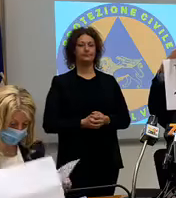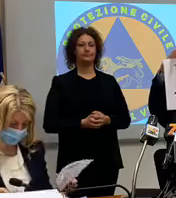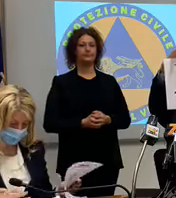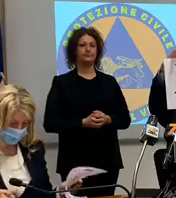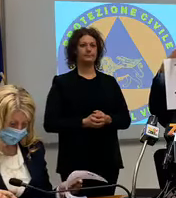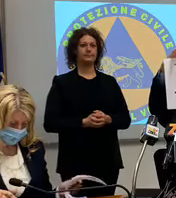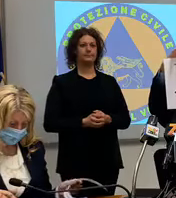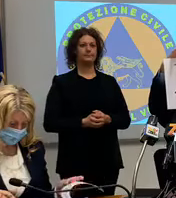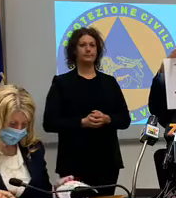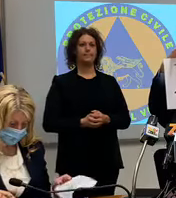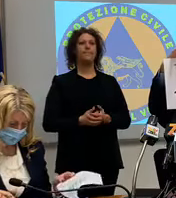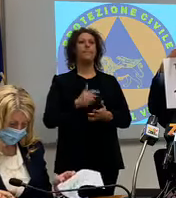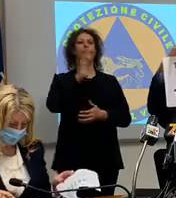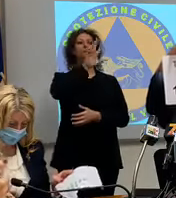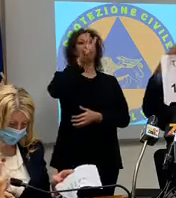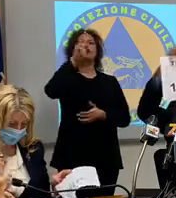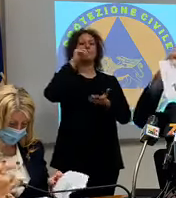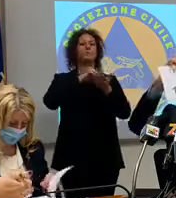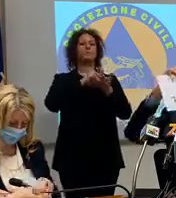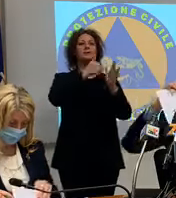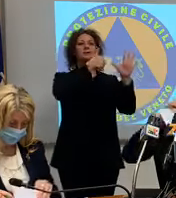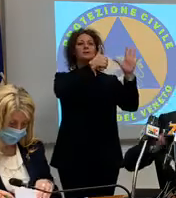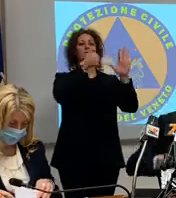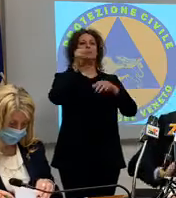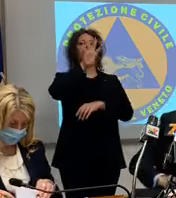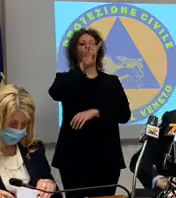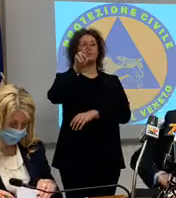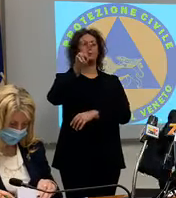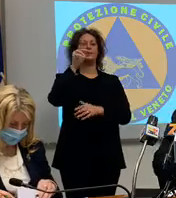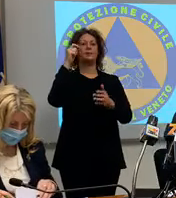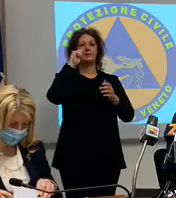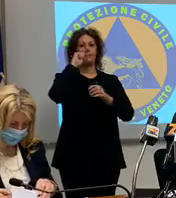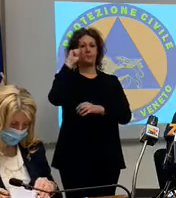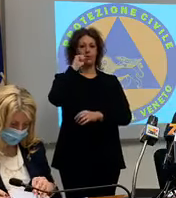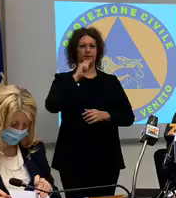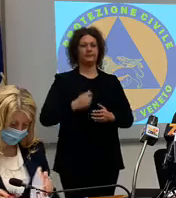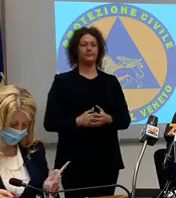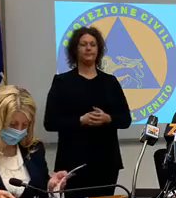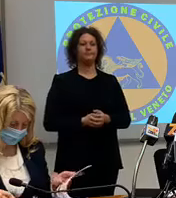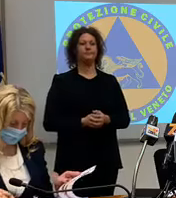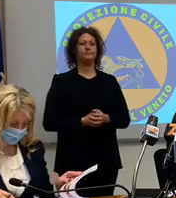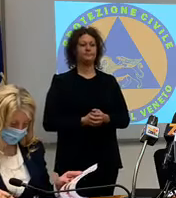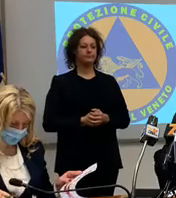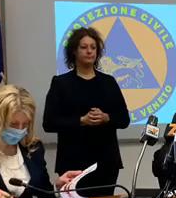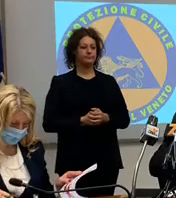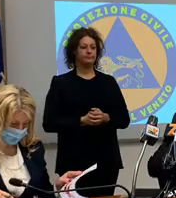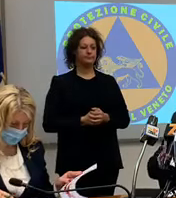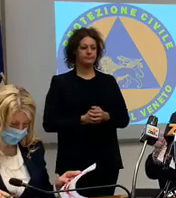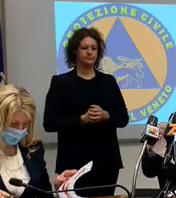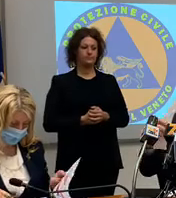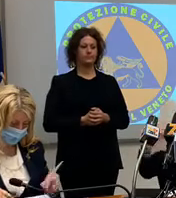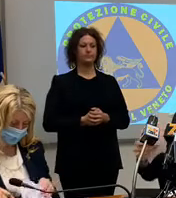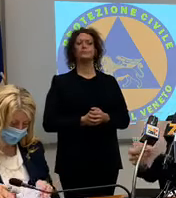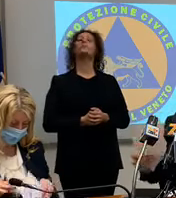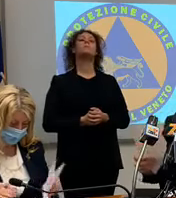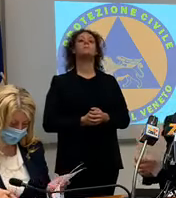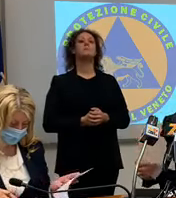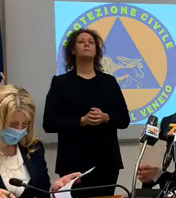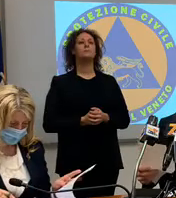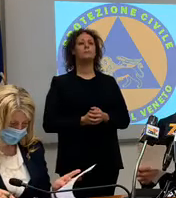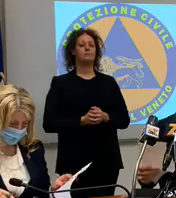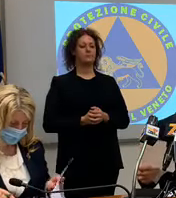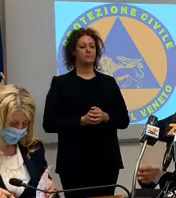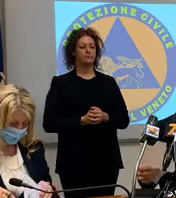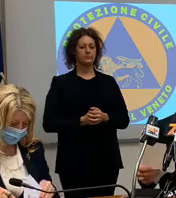tamponi 52.64 tamponi che trasformato e questo è un dato Fra l'altro